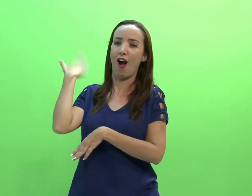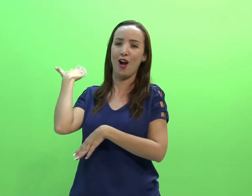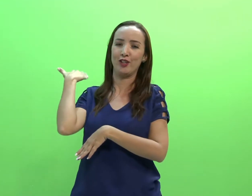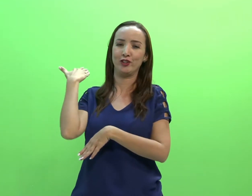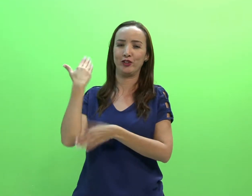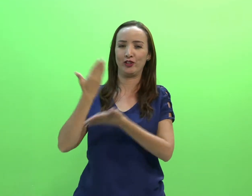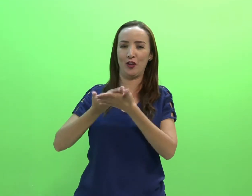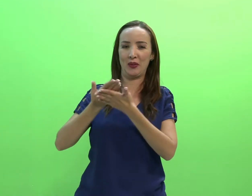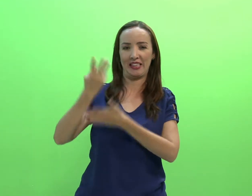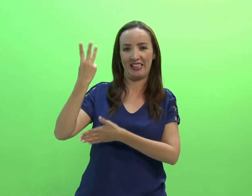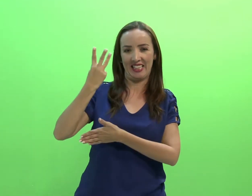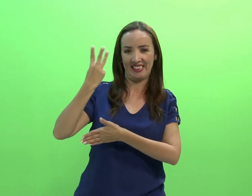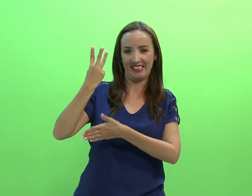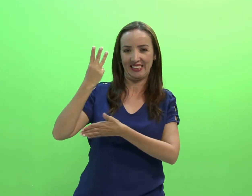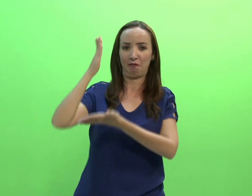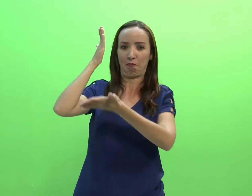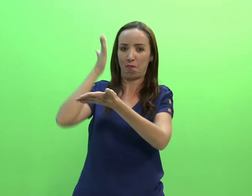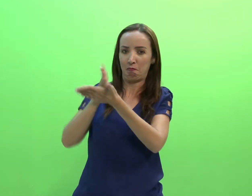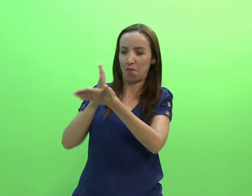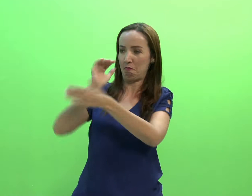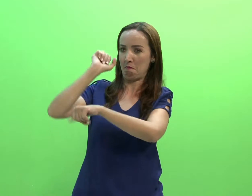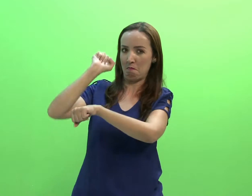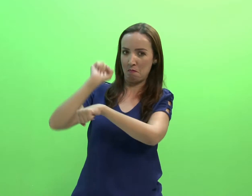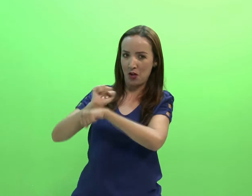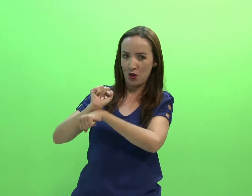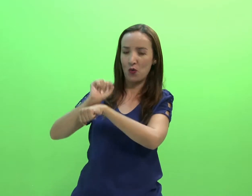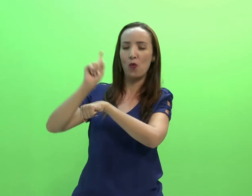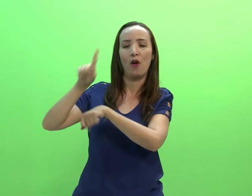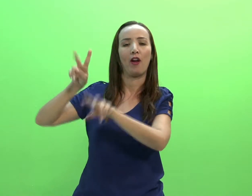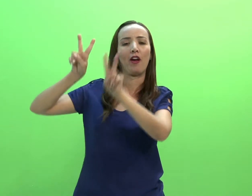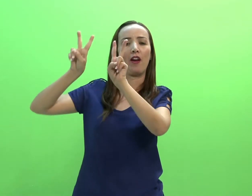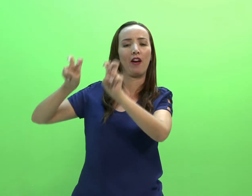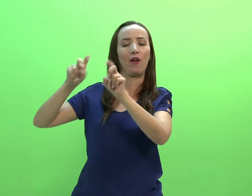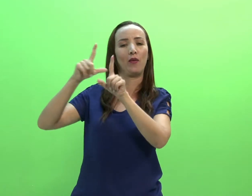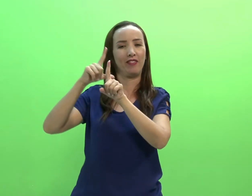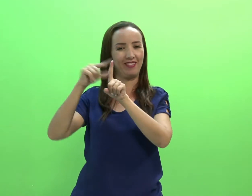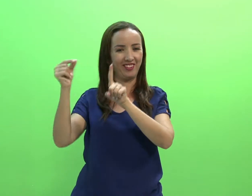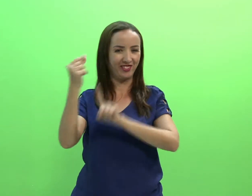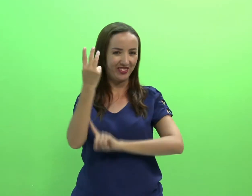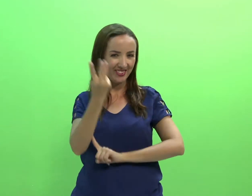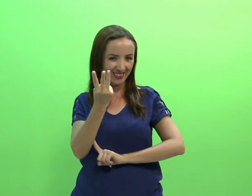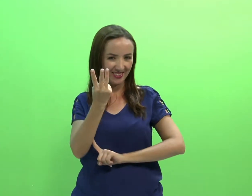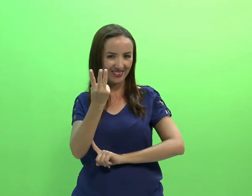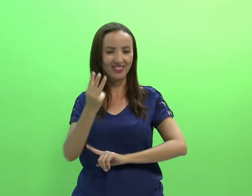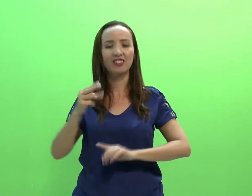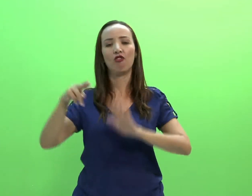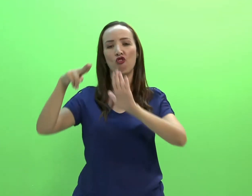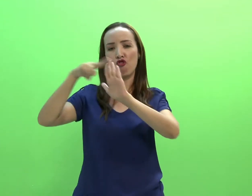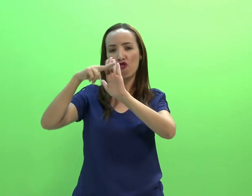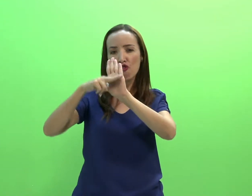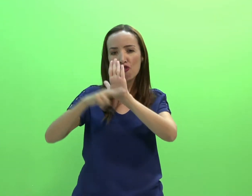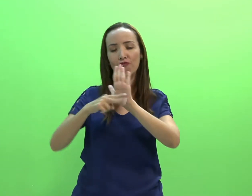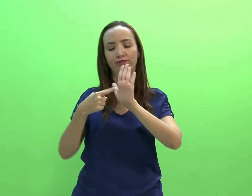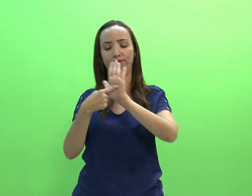daremos continuidade à aula 3, porque paramos a unidade